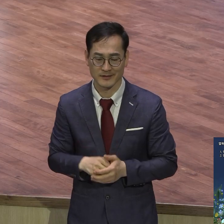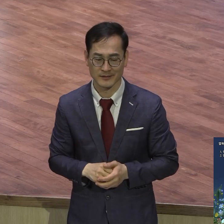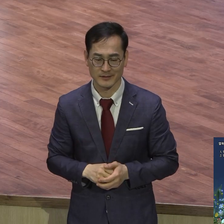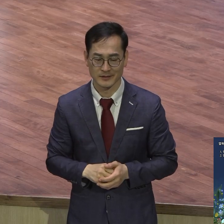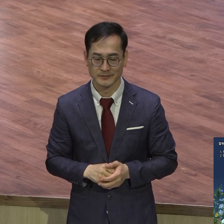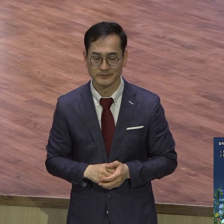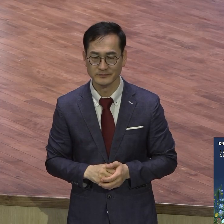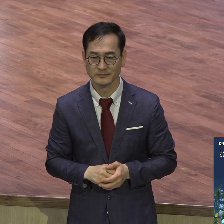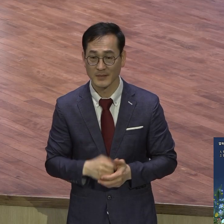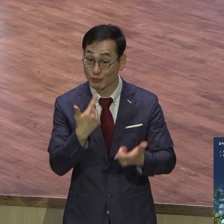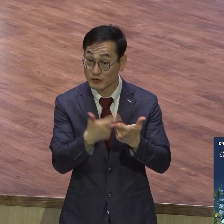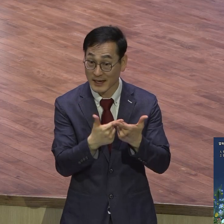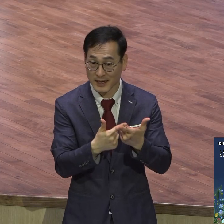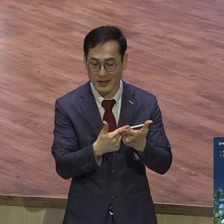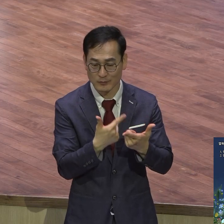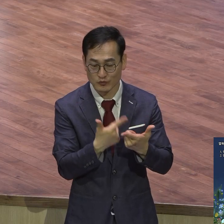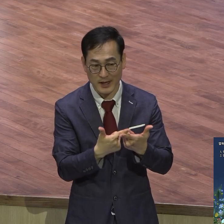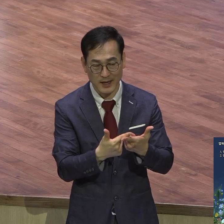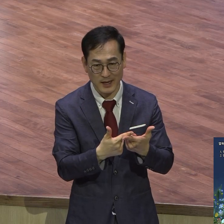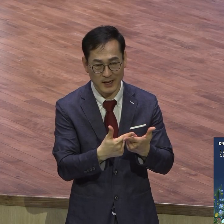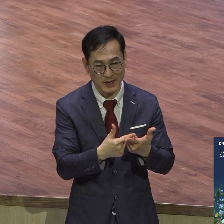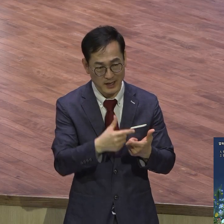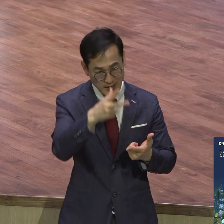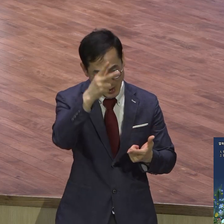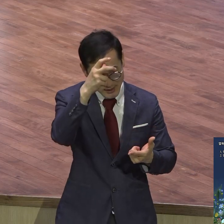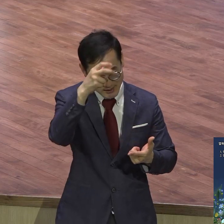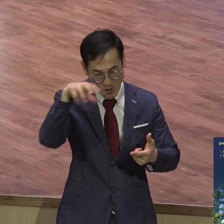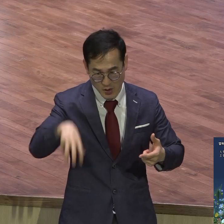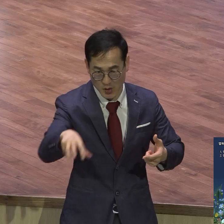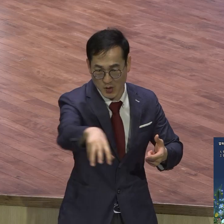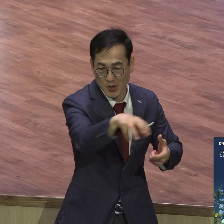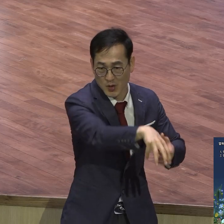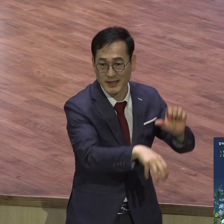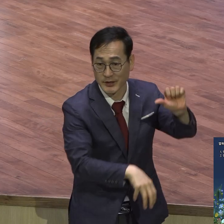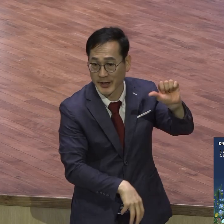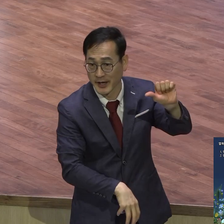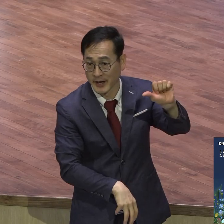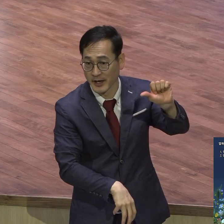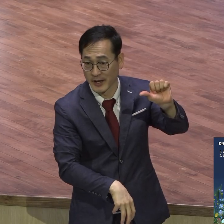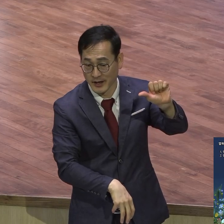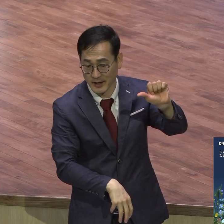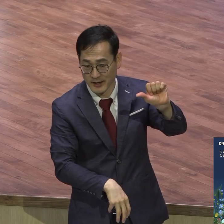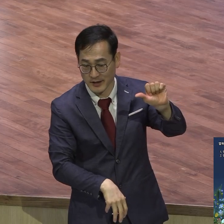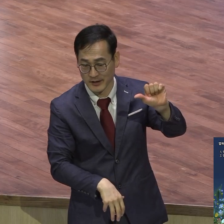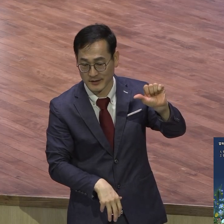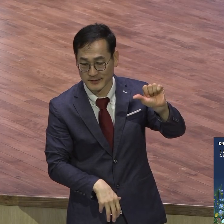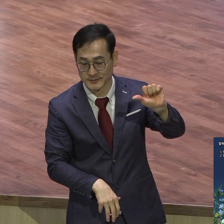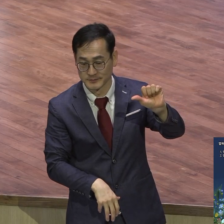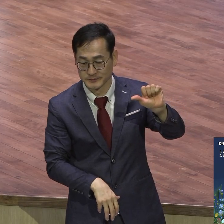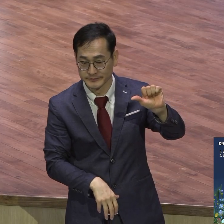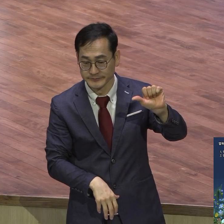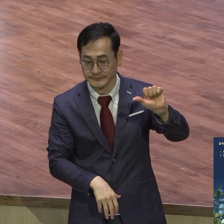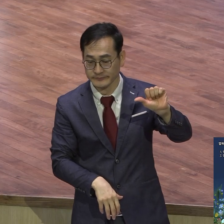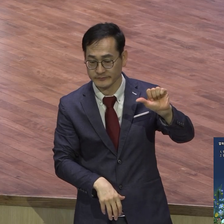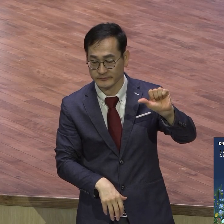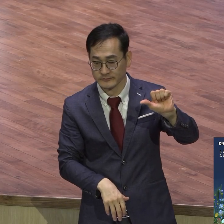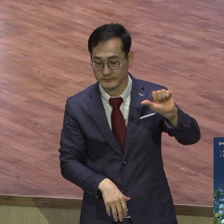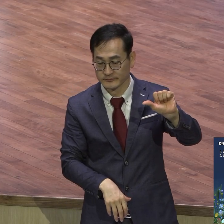경찰서마다 유치장이 있잖아요. 5개 유치장이 처음에 남부 우리 가까이 우리 동네에 있는 우리 지역에 있는 남부